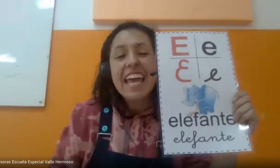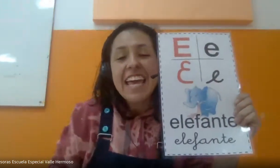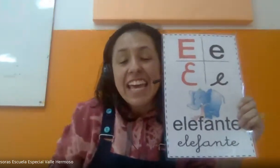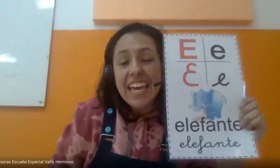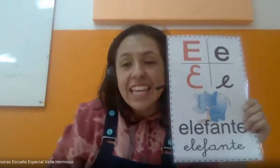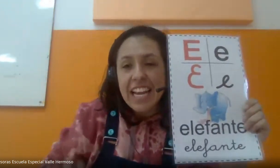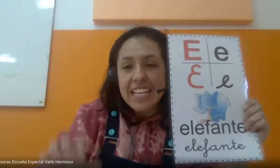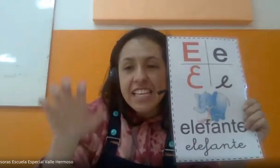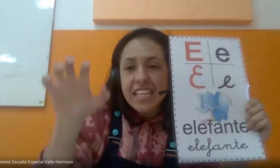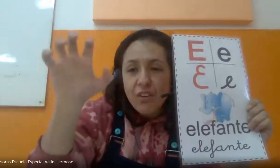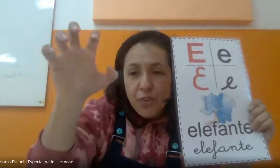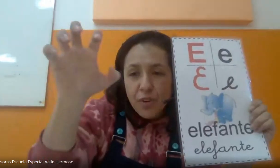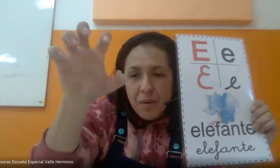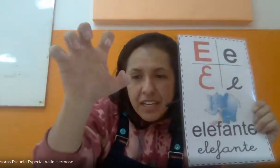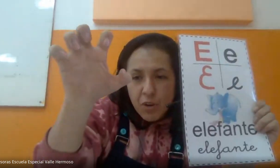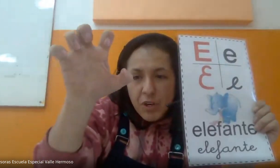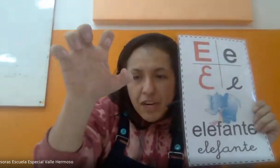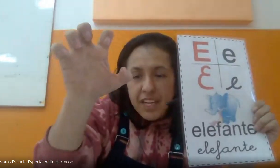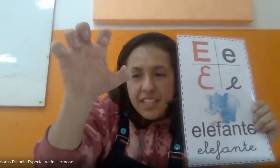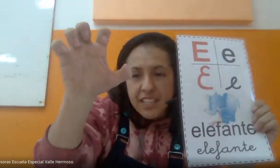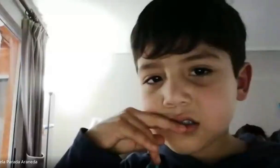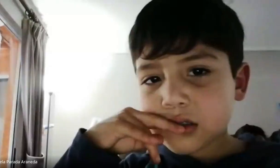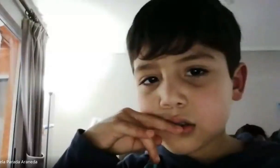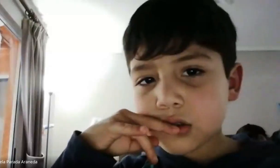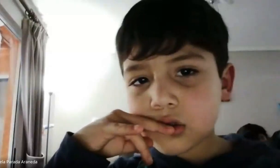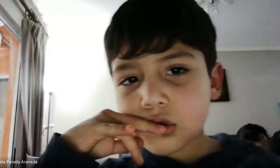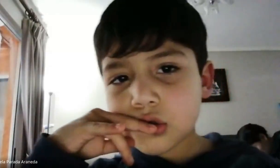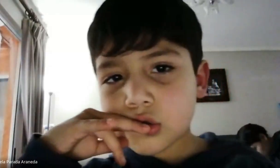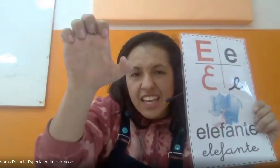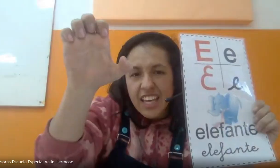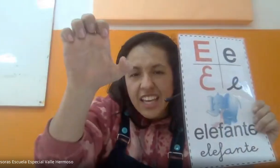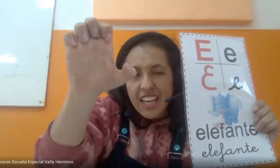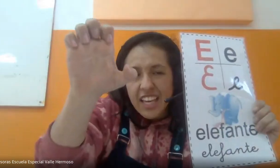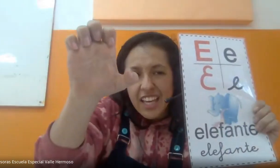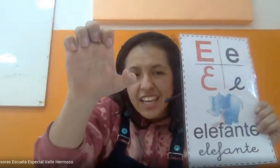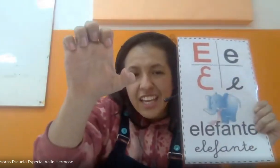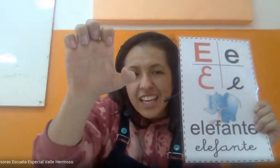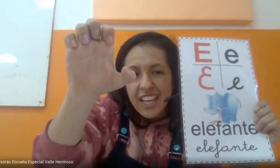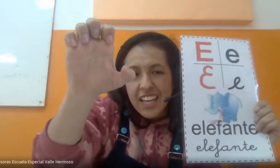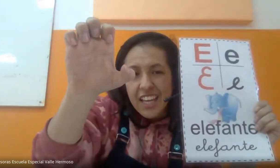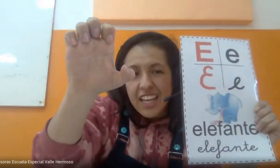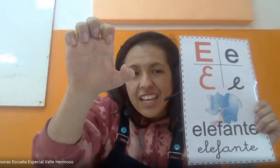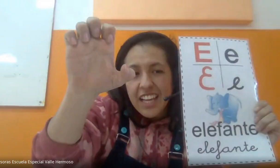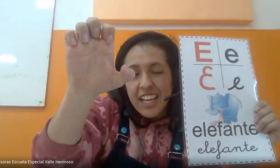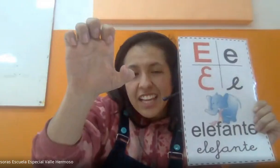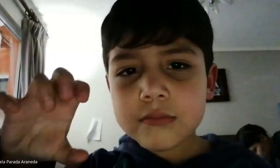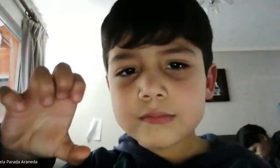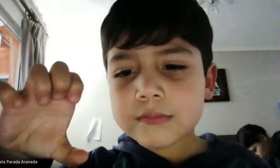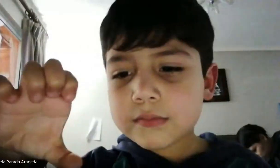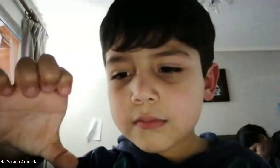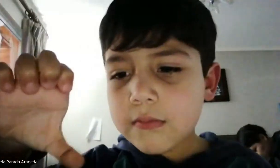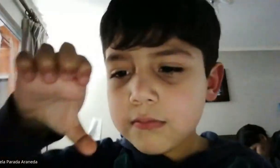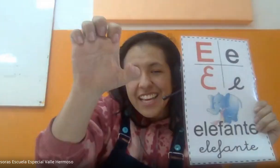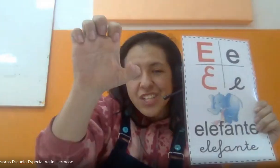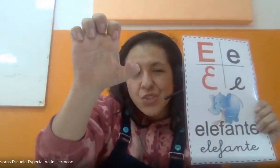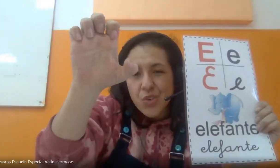La E es de la siguiente forma, miren, es como una garrita. Eso,